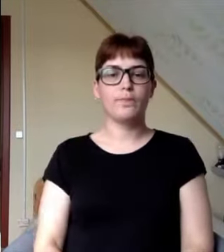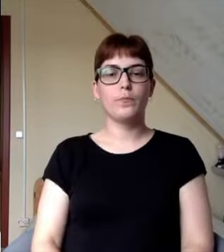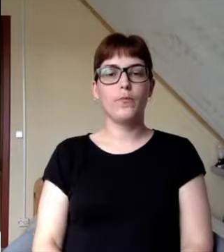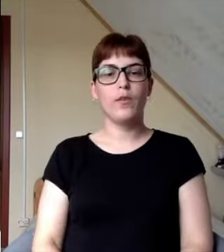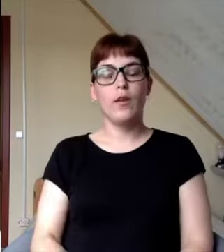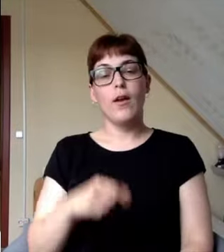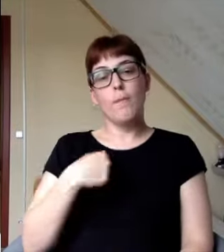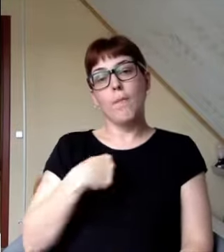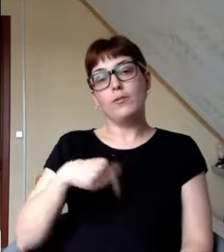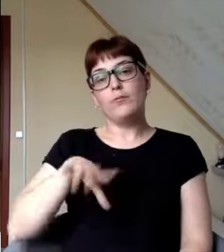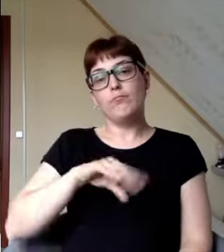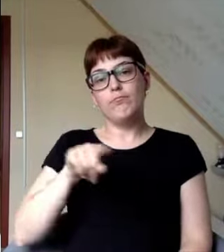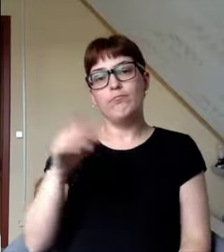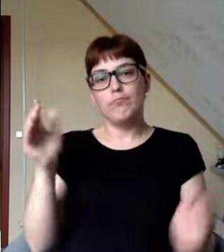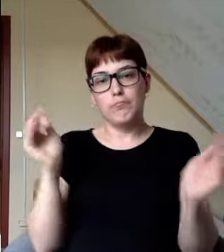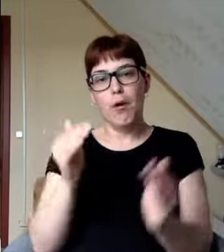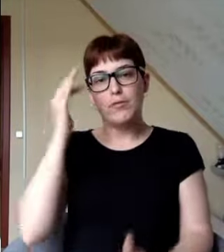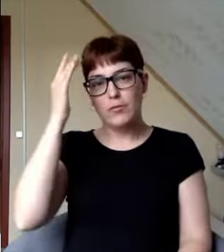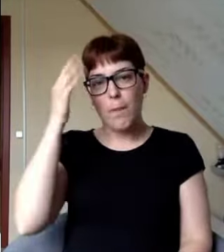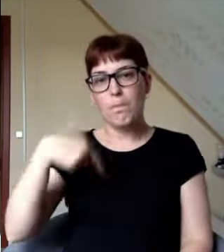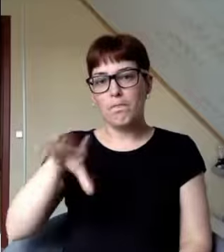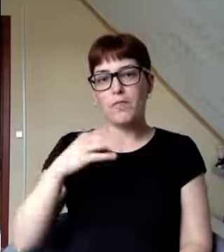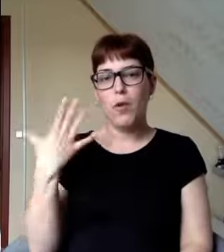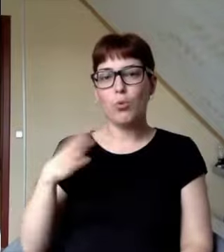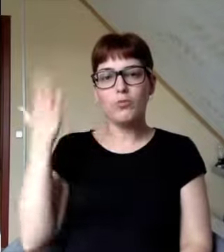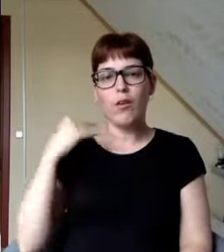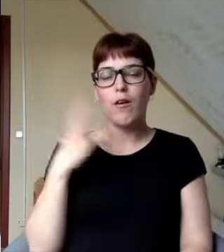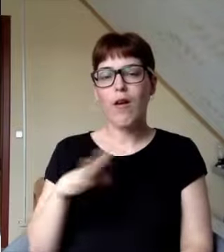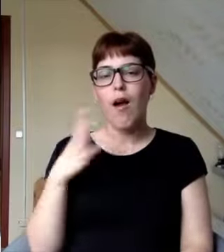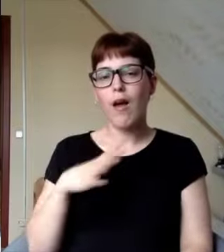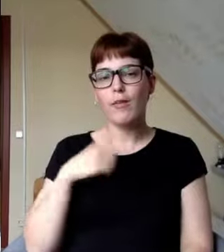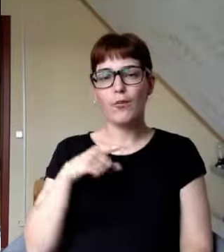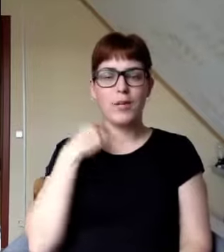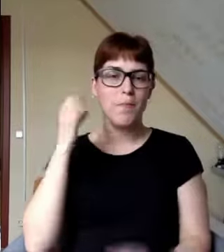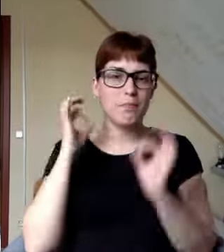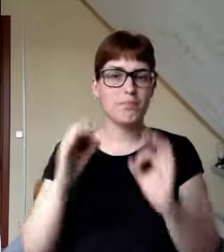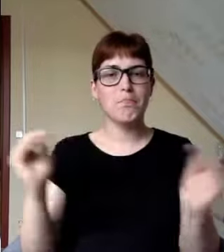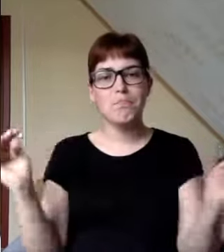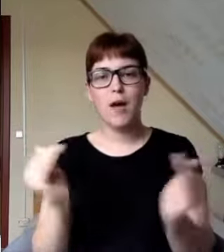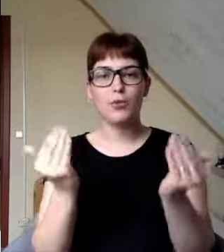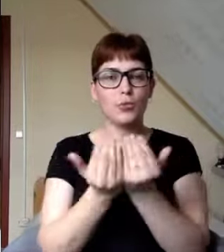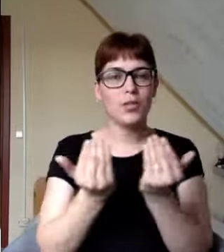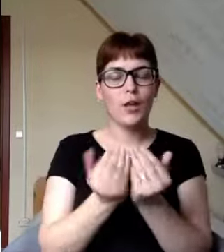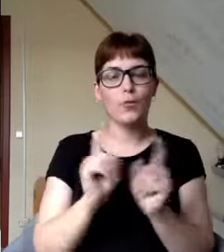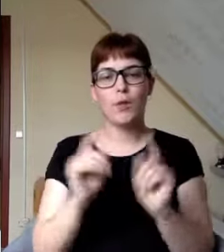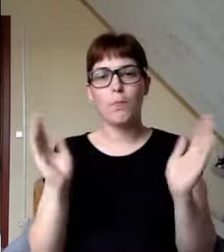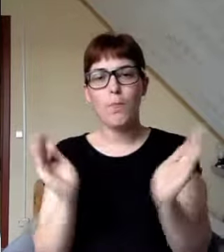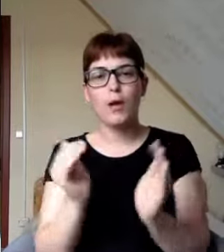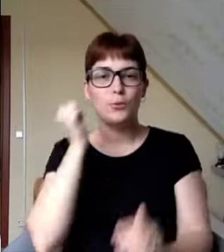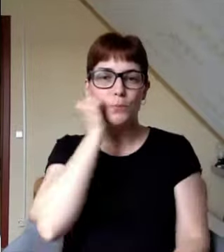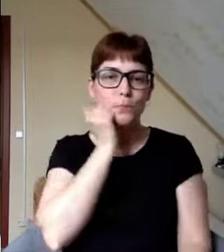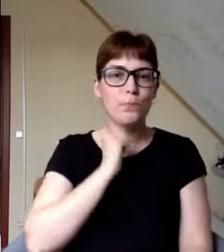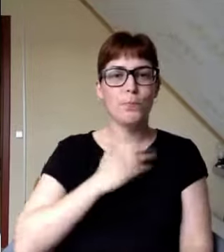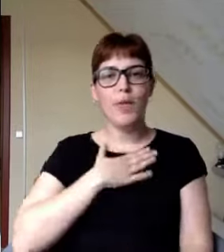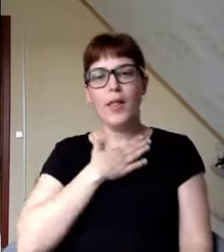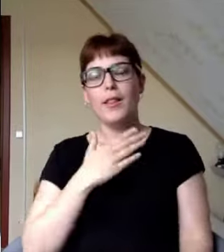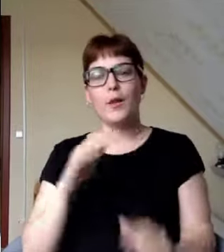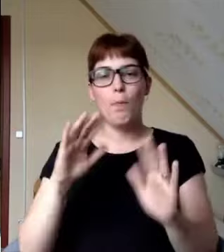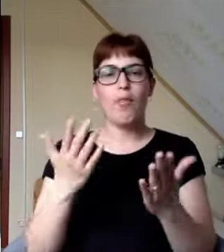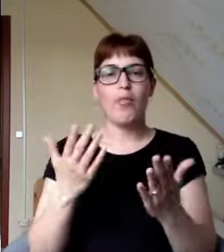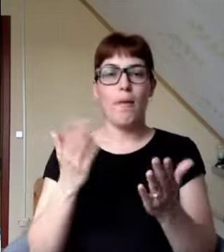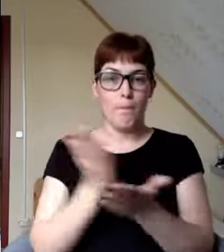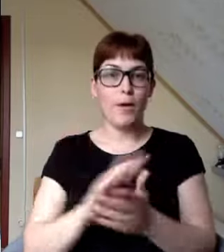varbūt personīgi arī mans mazais sapnīņas par šādu skatuvi. Tieši tādu maziņu, kas piemērotu mums maza mīlīga. Un,